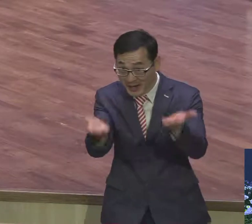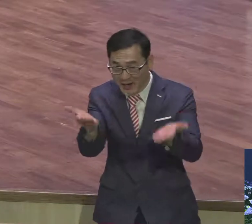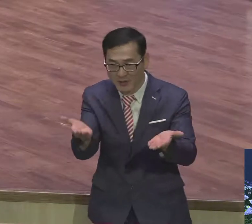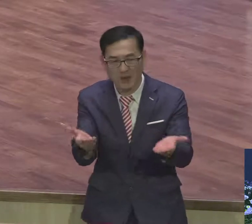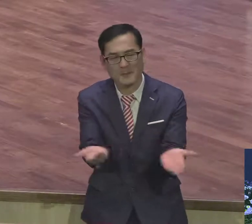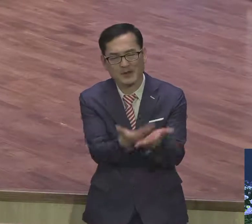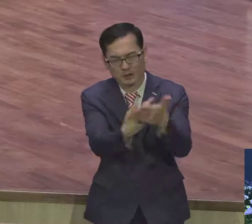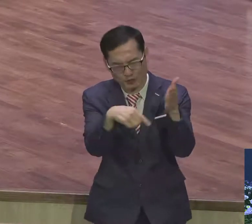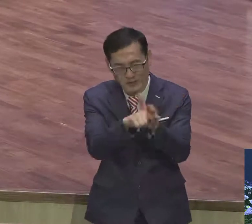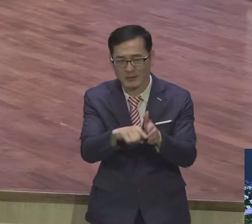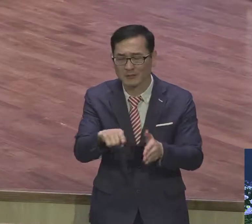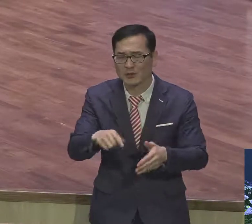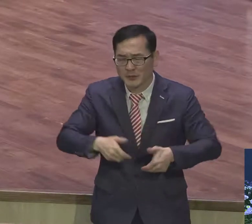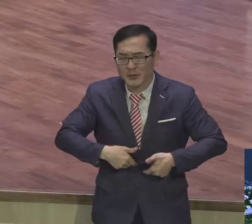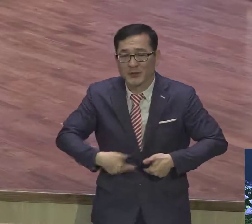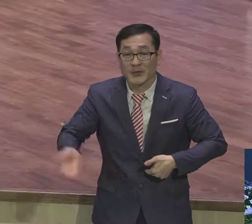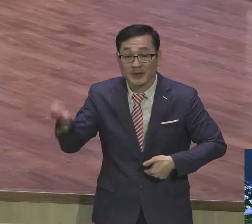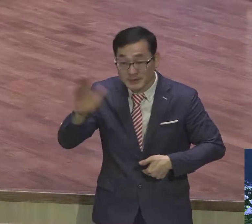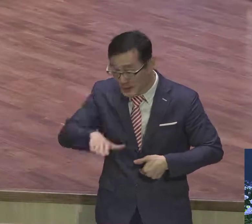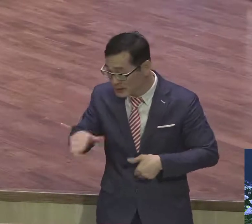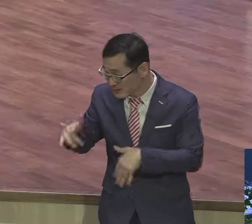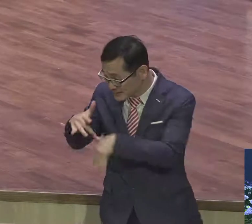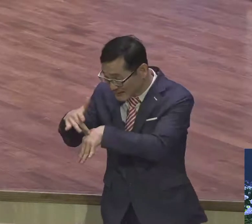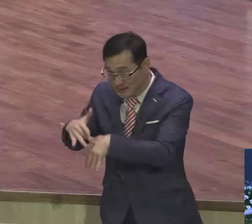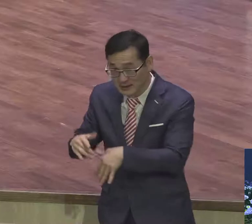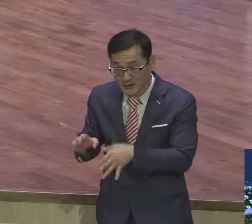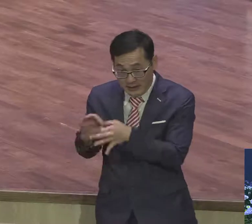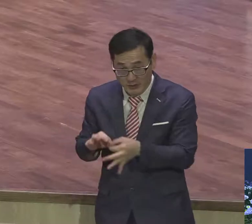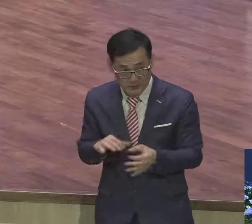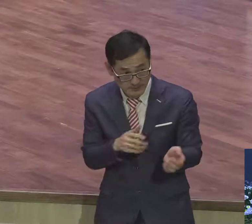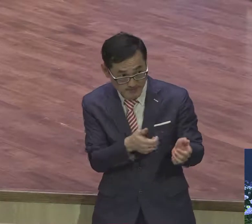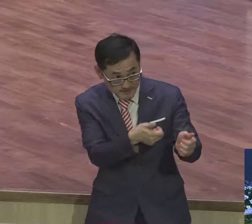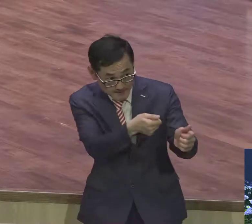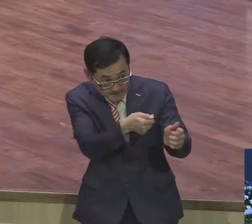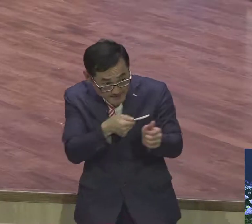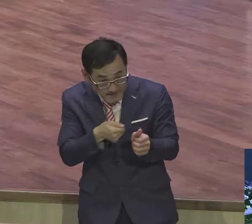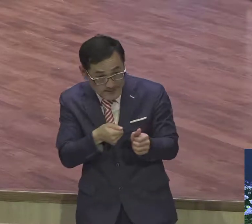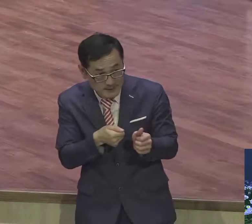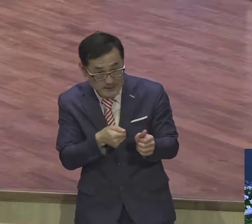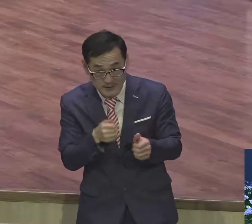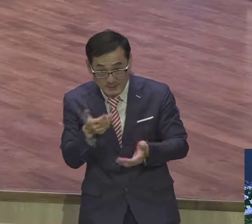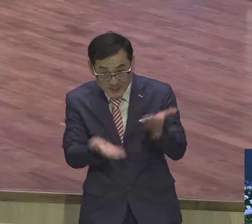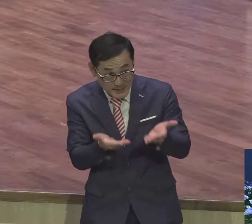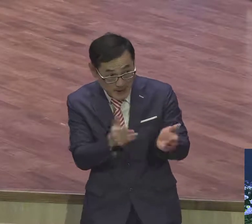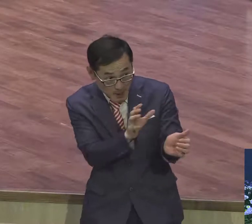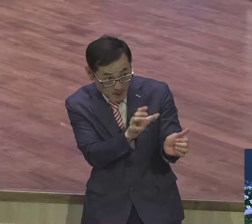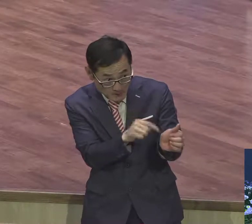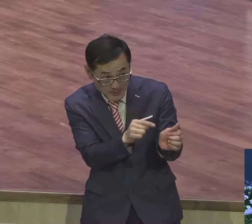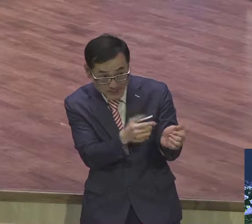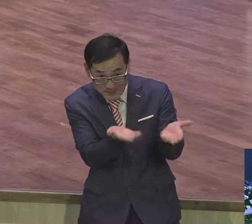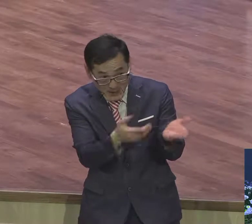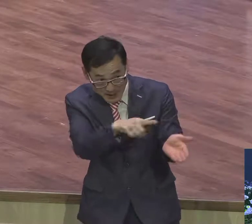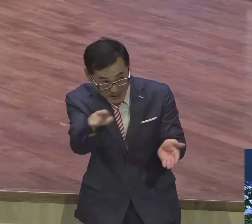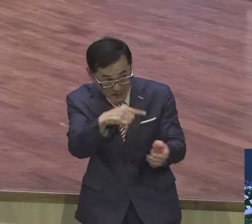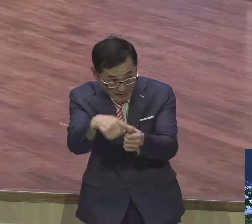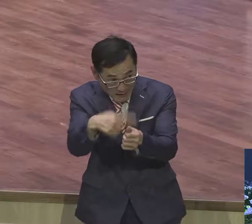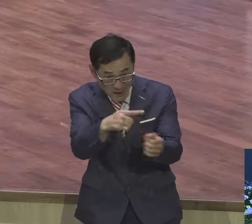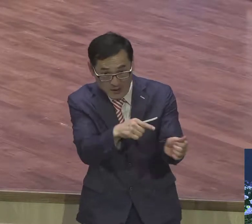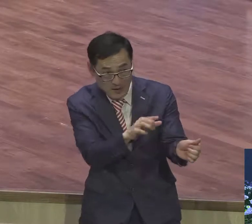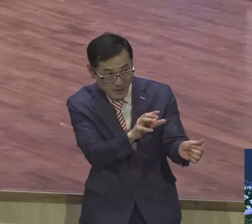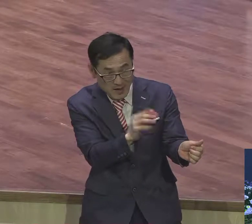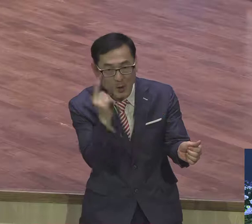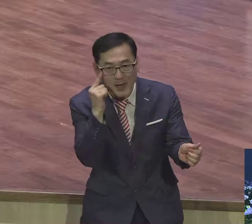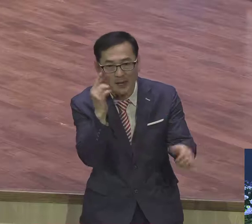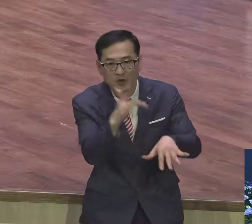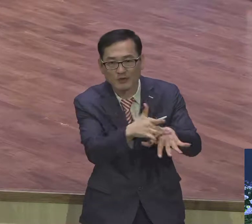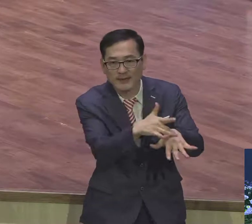사단은 우리를 자신의 진영으로 끌어들기 위해서 그 비판을 이용한다 정말 우리가 새겨드려야 할